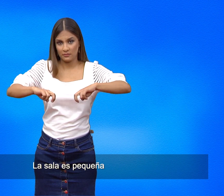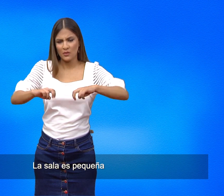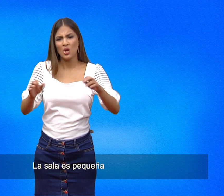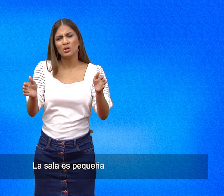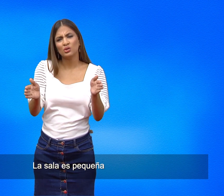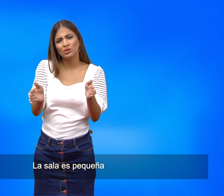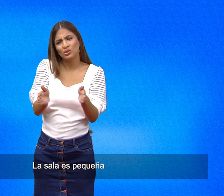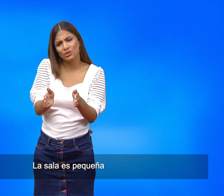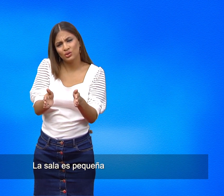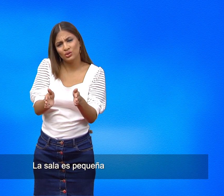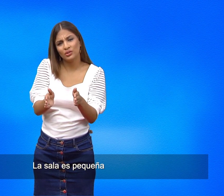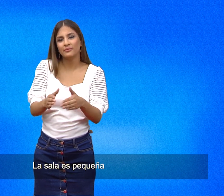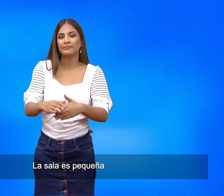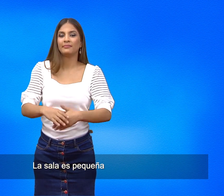la sala es pequeña